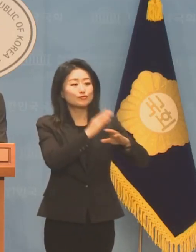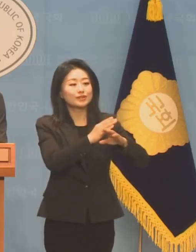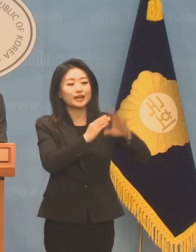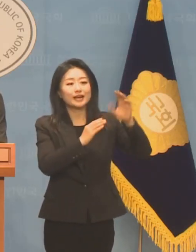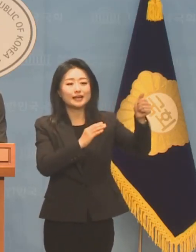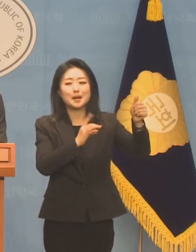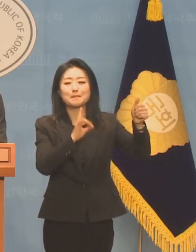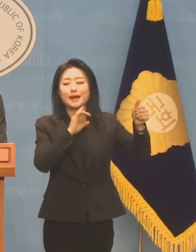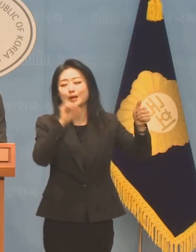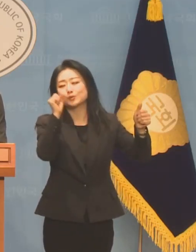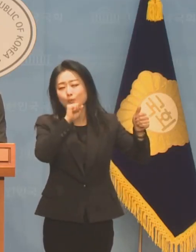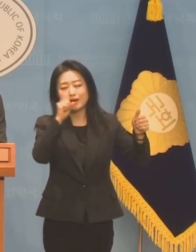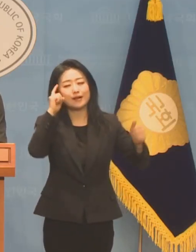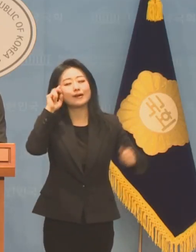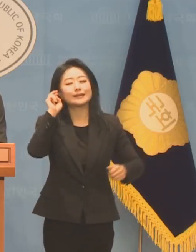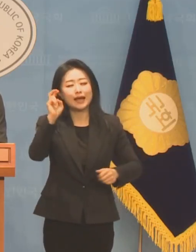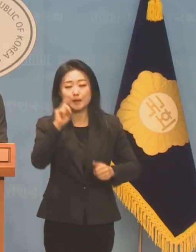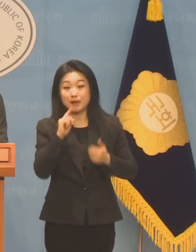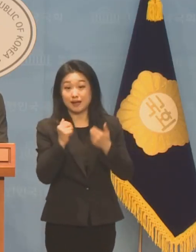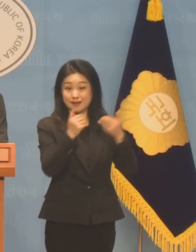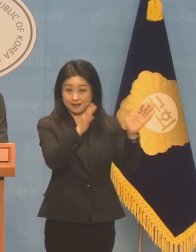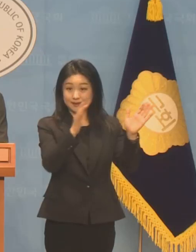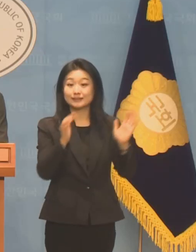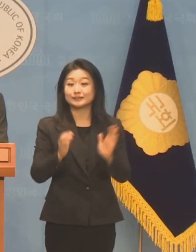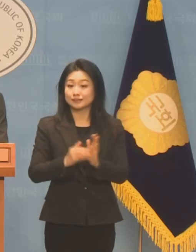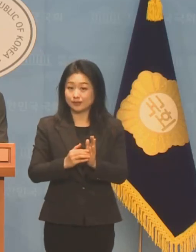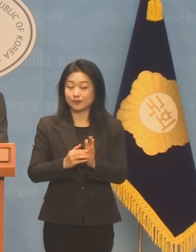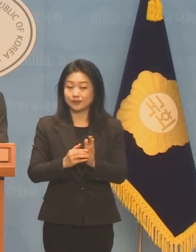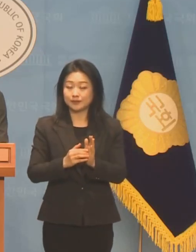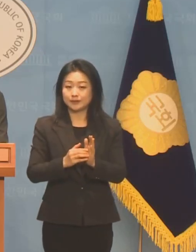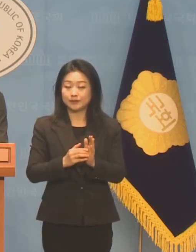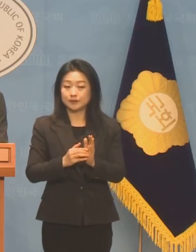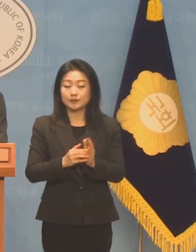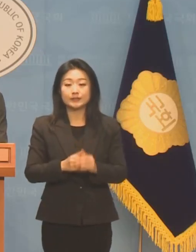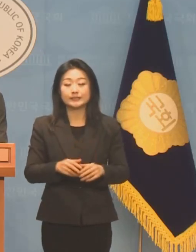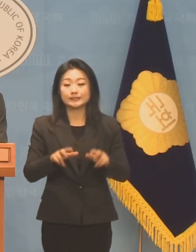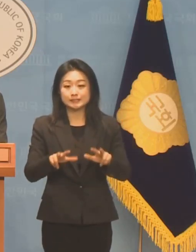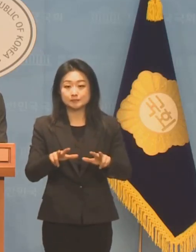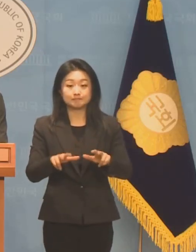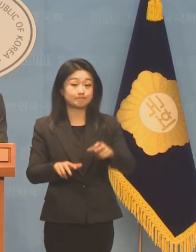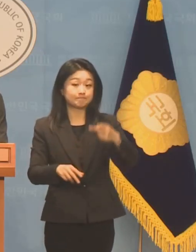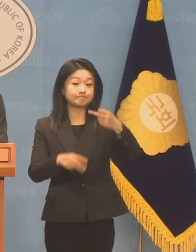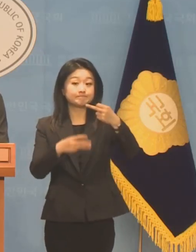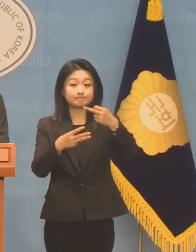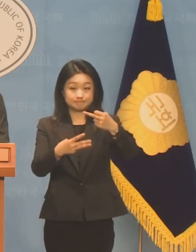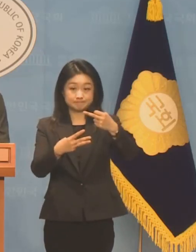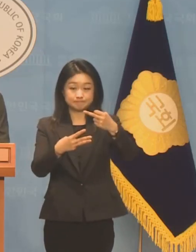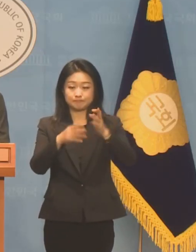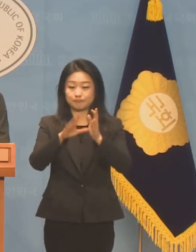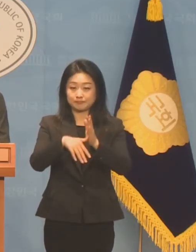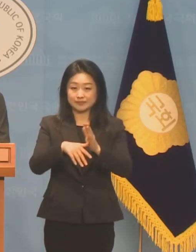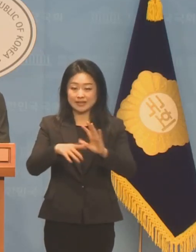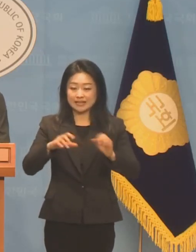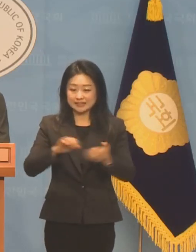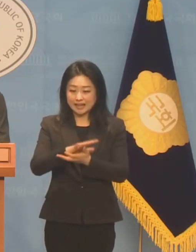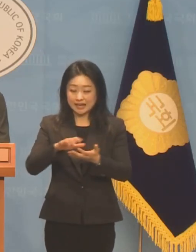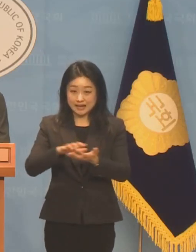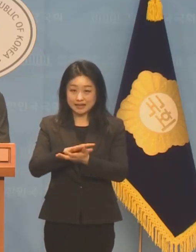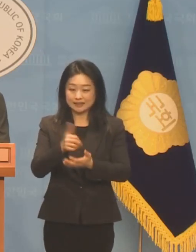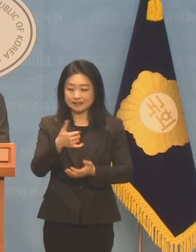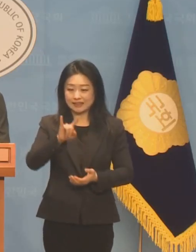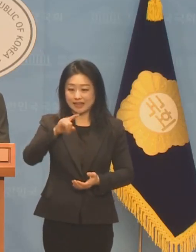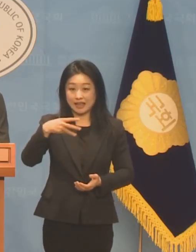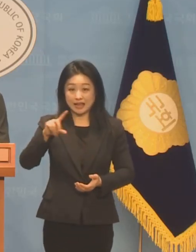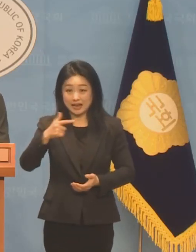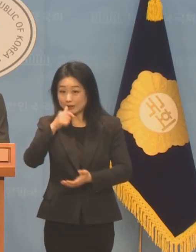좋은 일 시키는 것이라는 궤변을 늘어놓았습니다. 이번 12.3 비상계엄에서 내란죄와